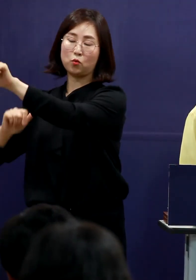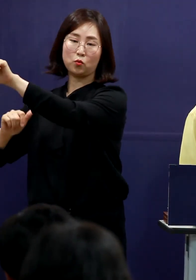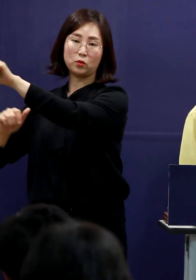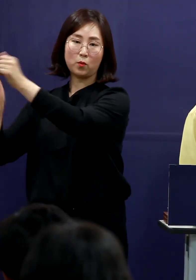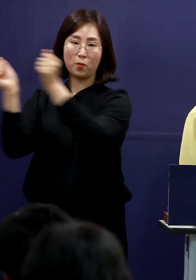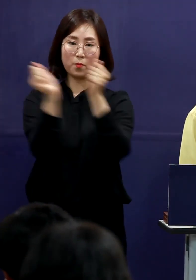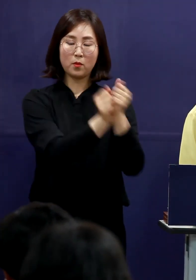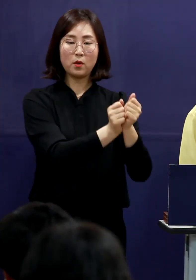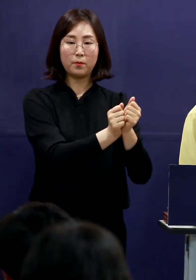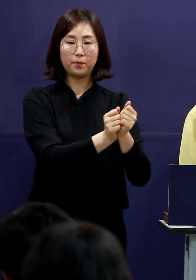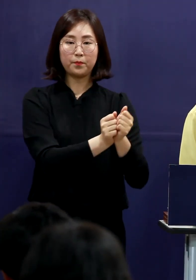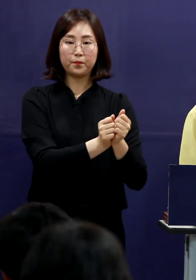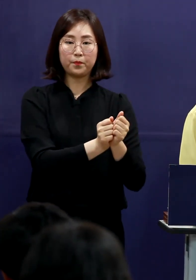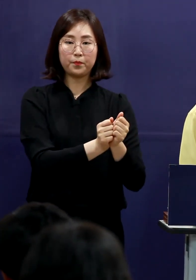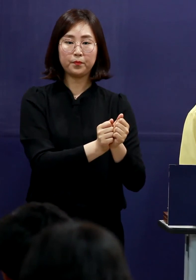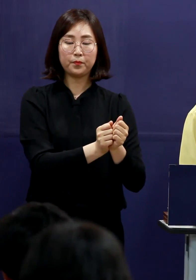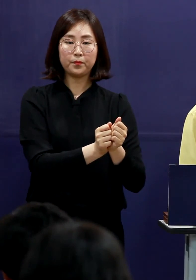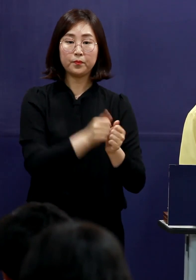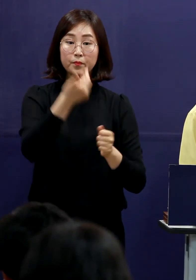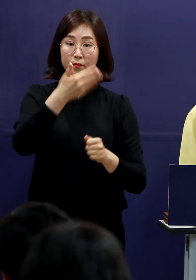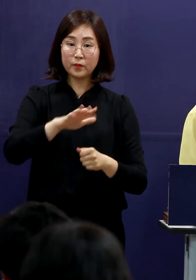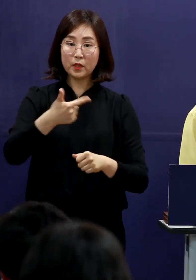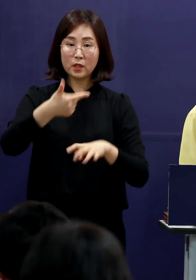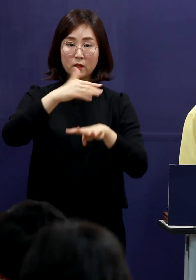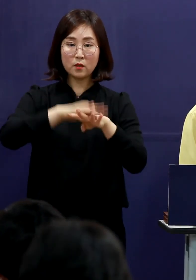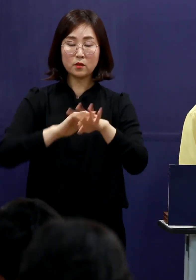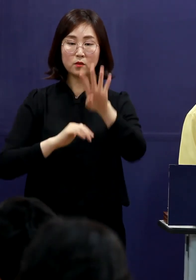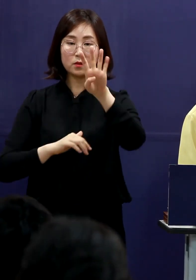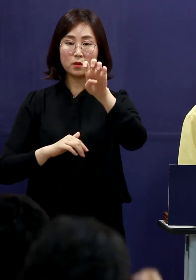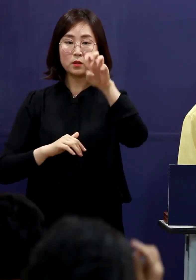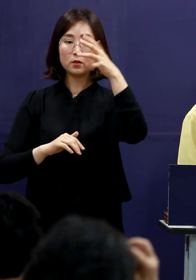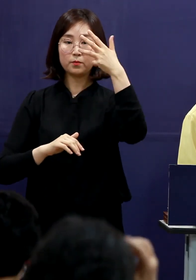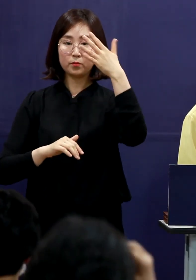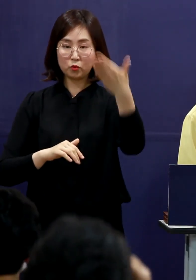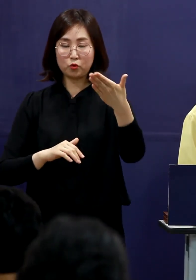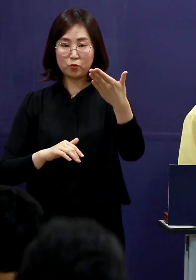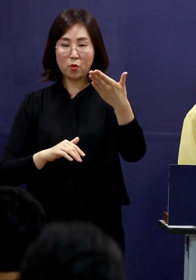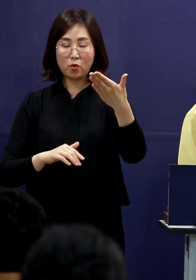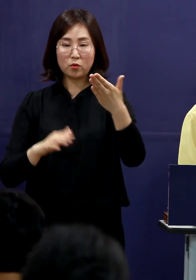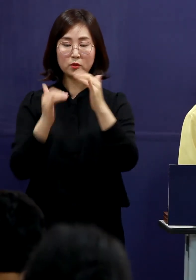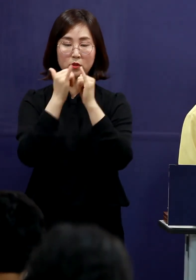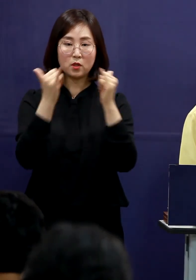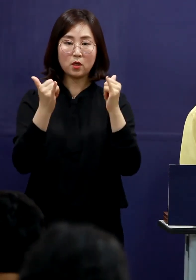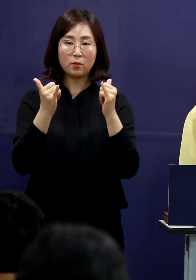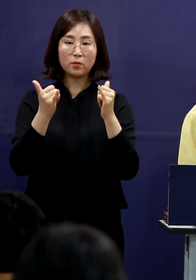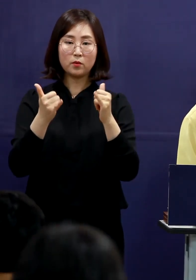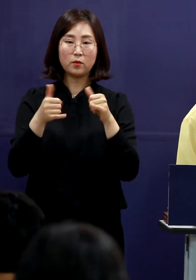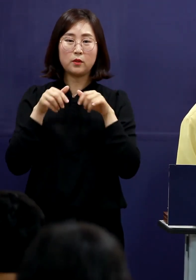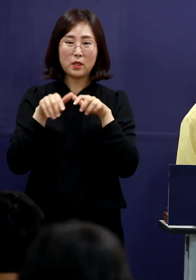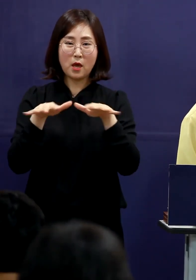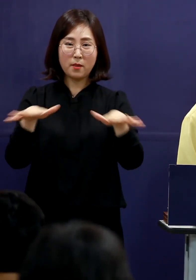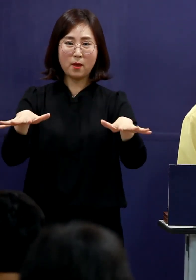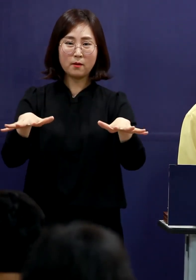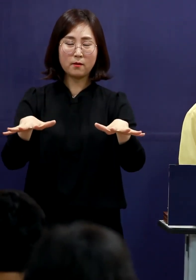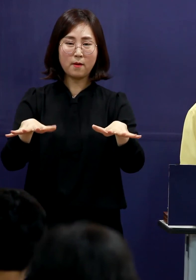아마 방문 판매 관련된 분 같고요. 네. 그리고 대전